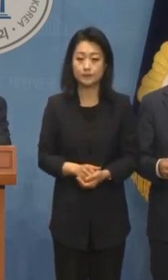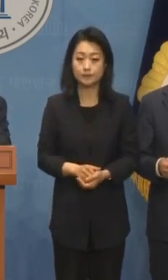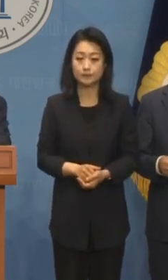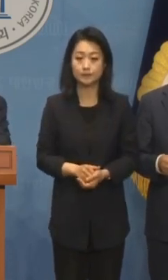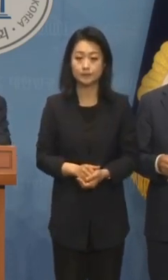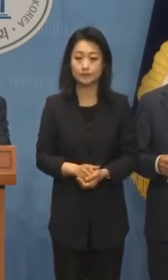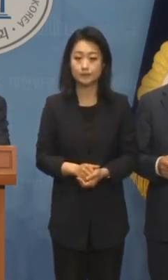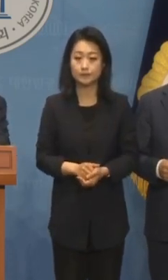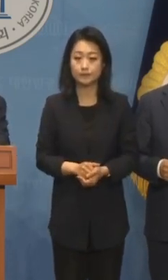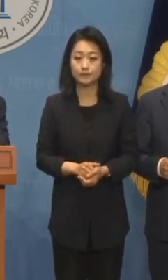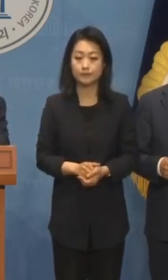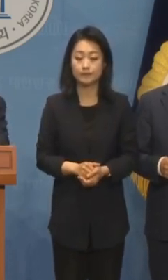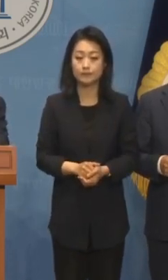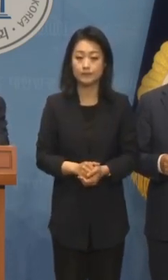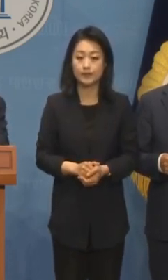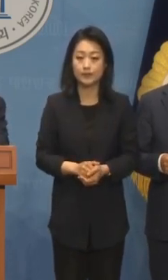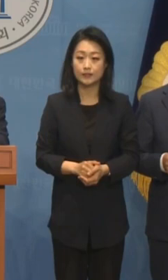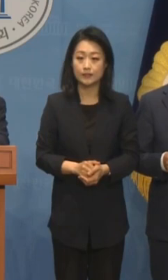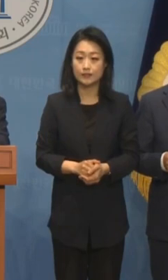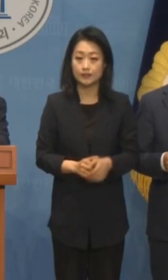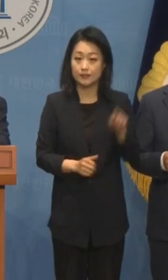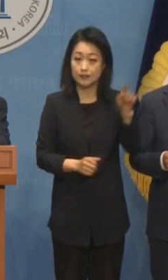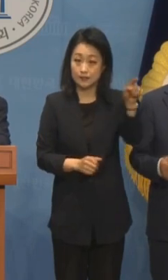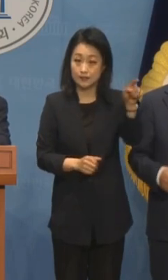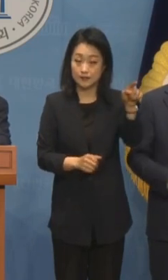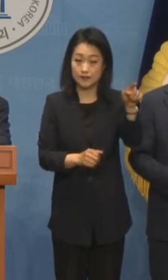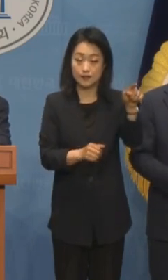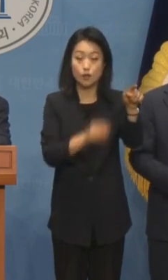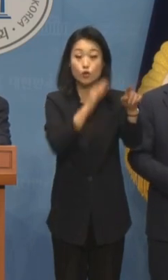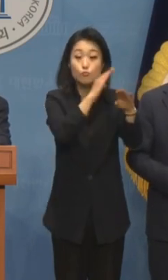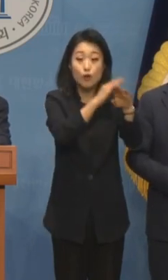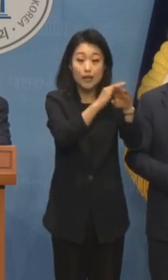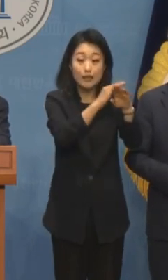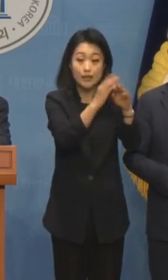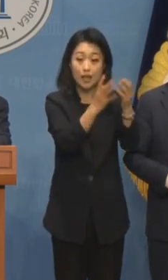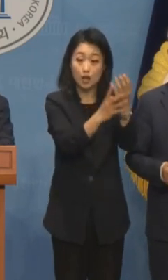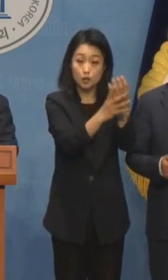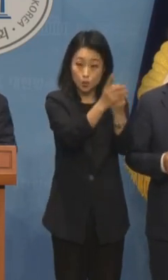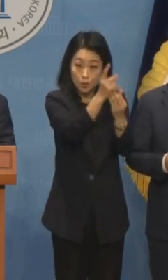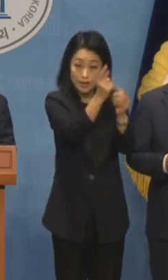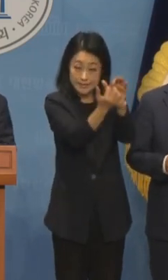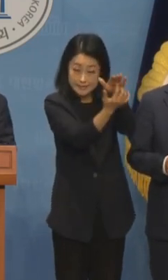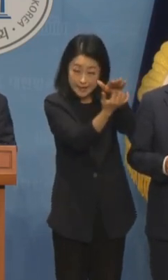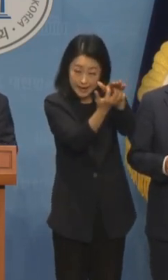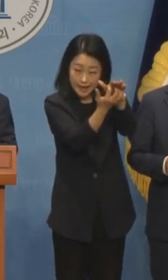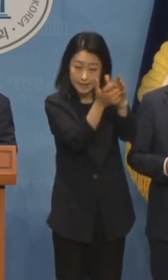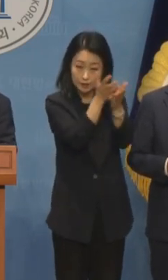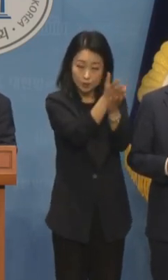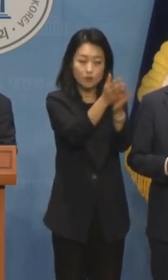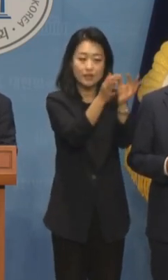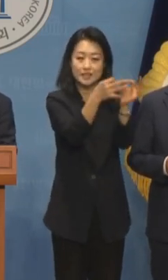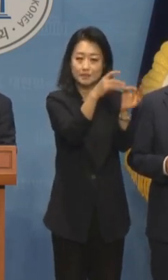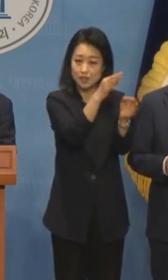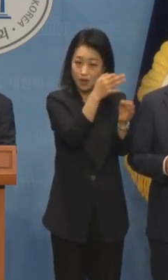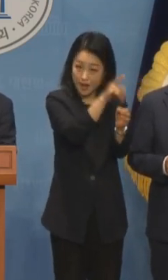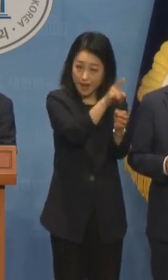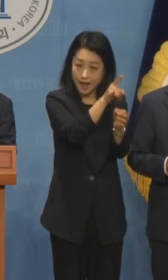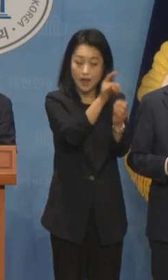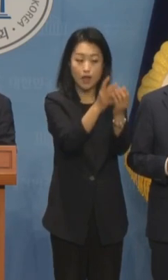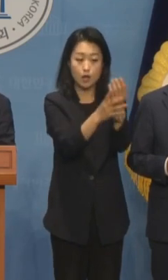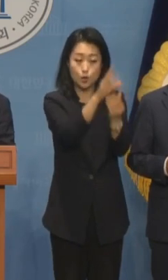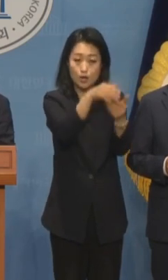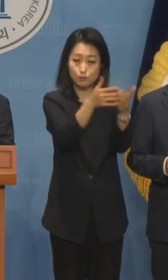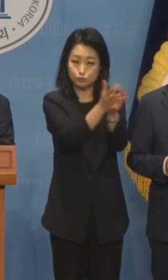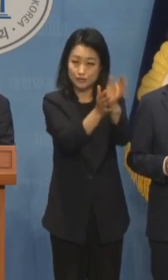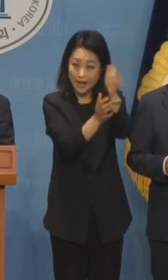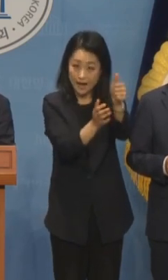즉 애초에 김성해 통일전선부 책략실장과 김영철 통전부 부장